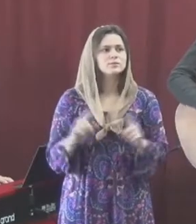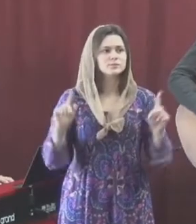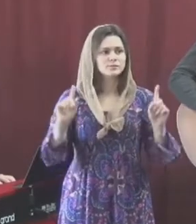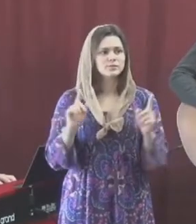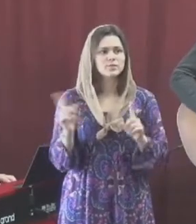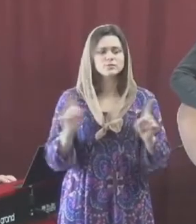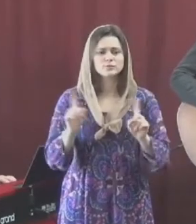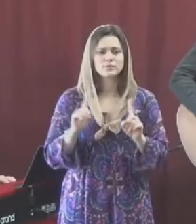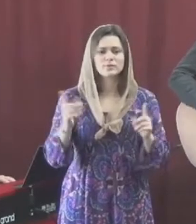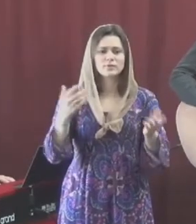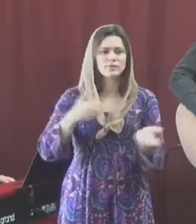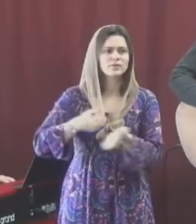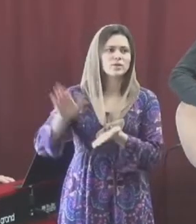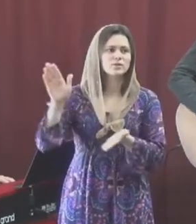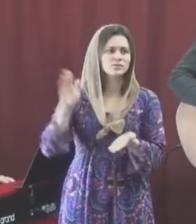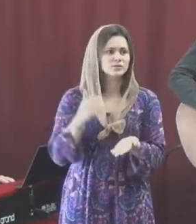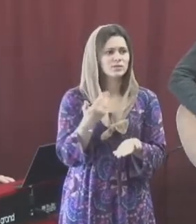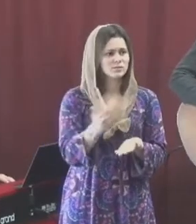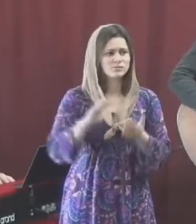Чому відкидаєш ти знов